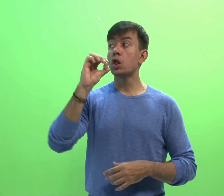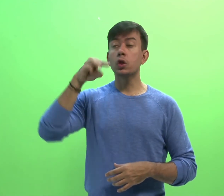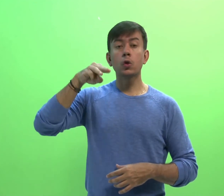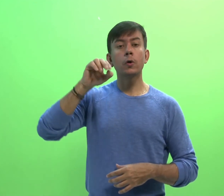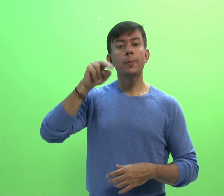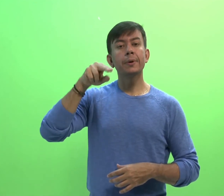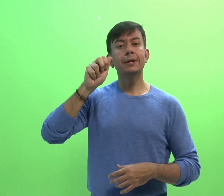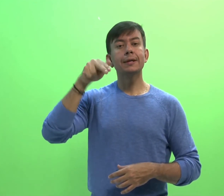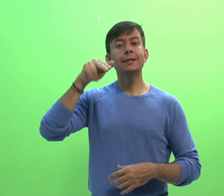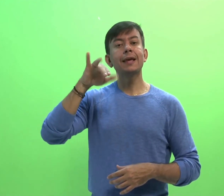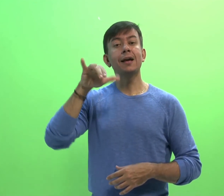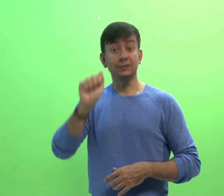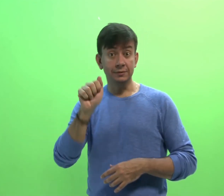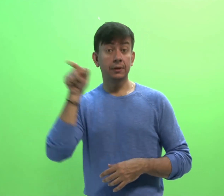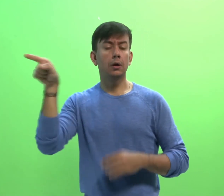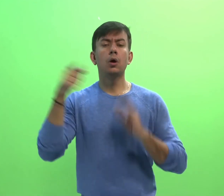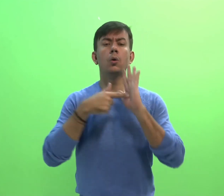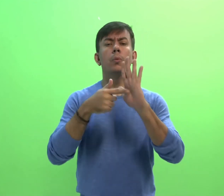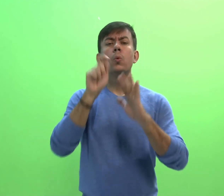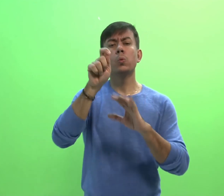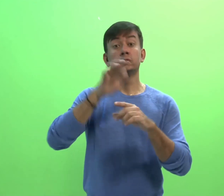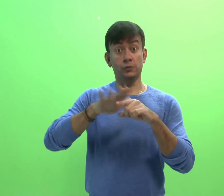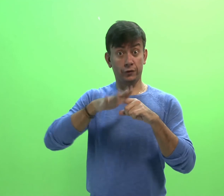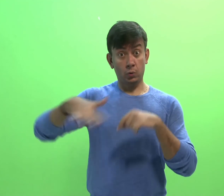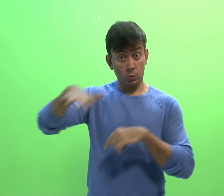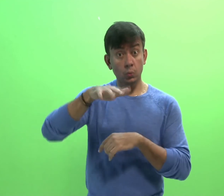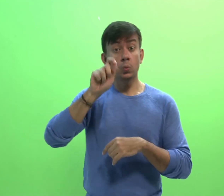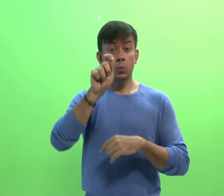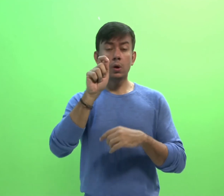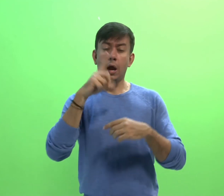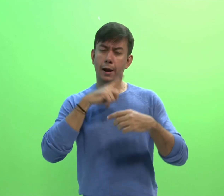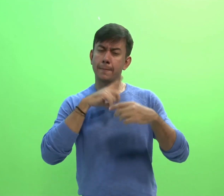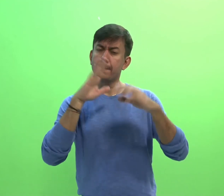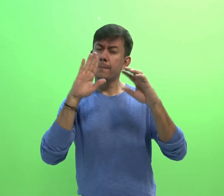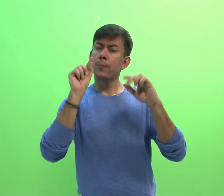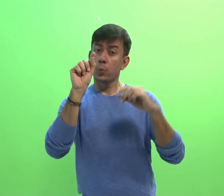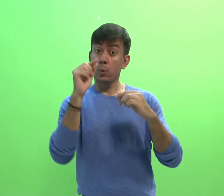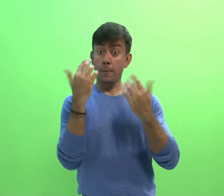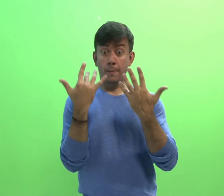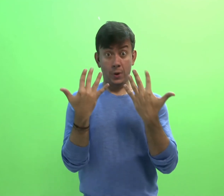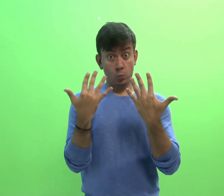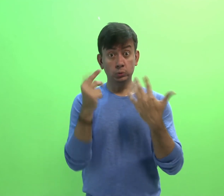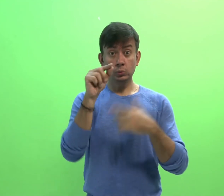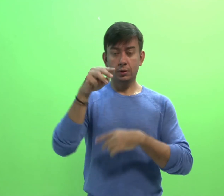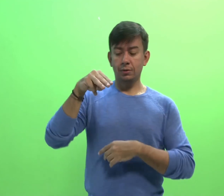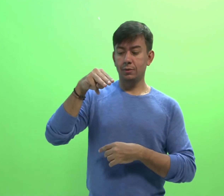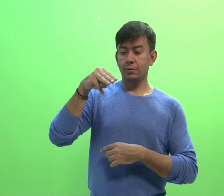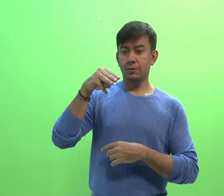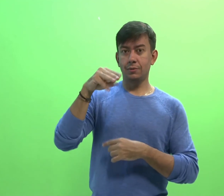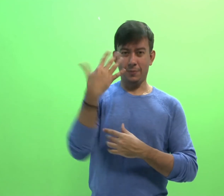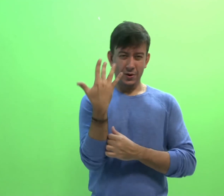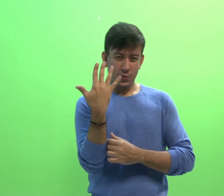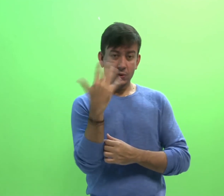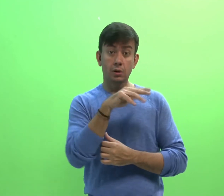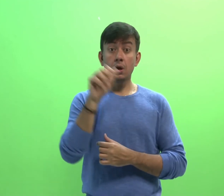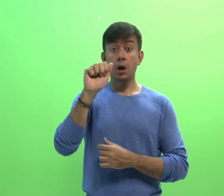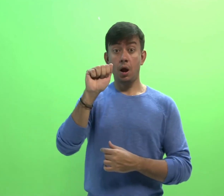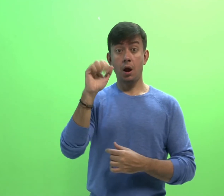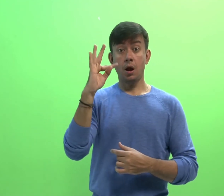de dominância. Então, na fonologia, a gente percebe essa condição de dominância, que vai ser a mão ativa,